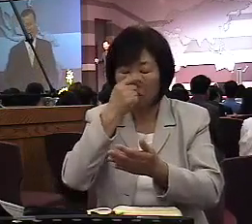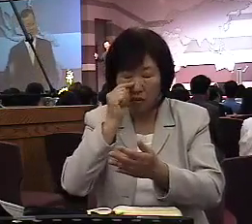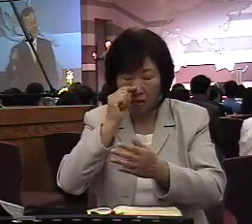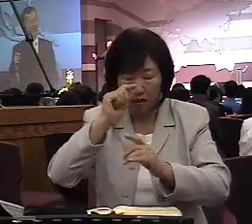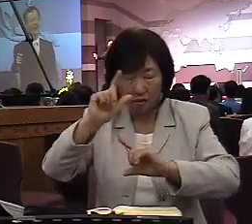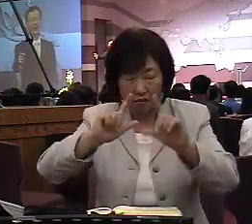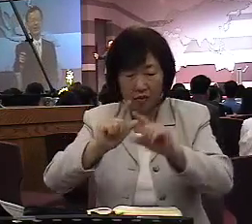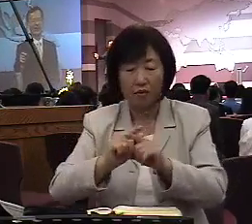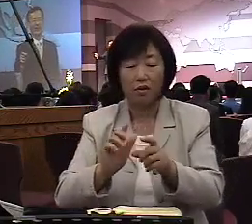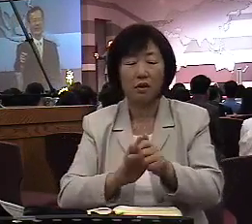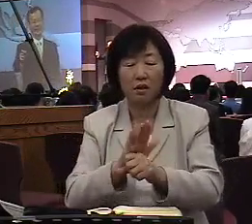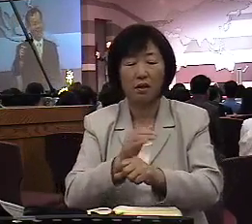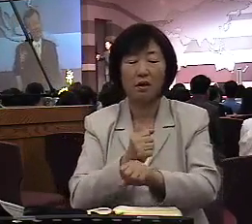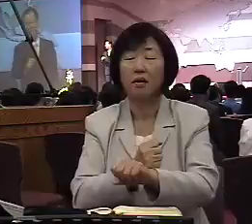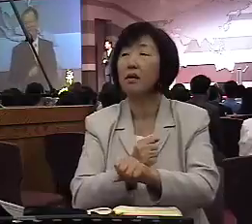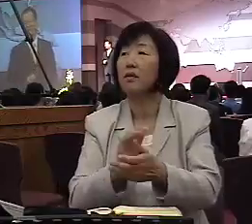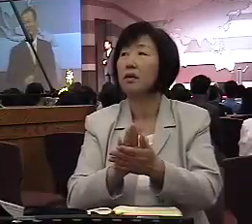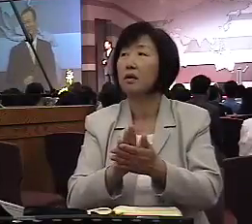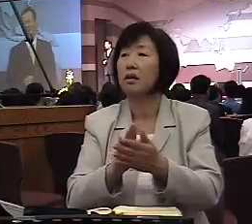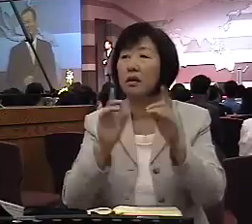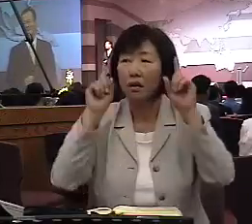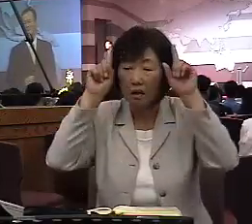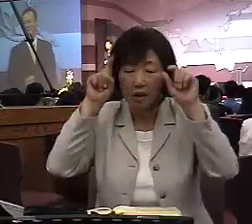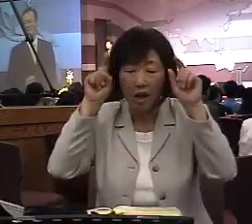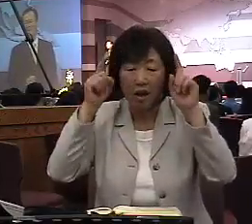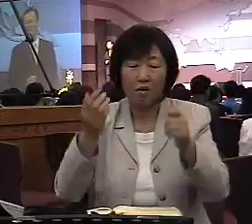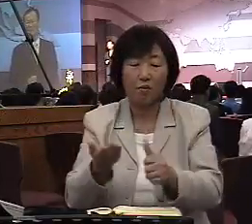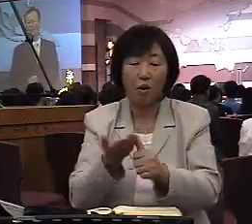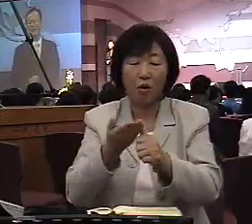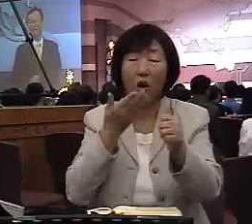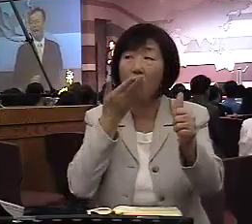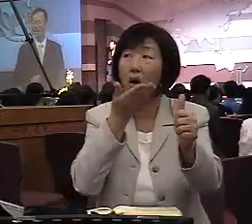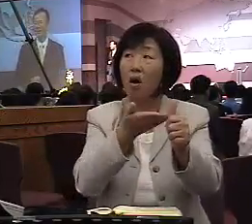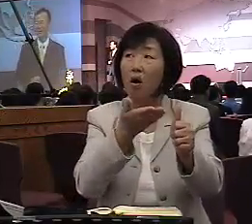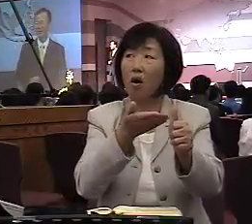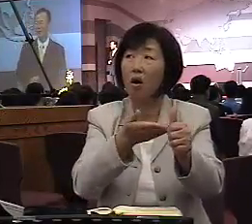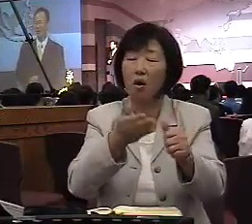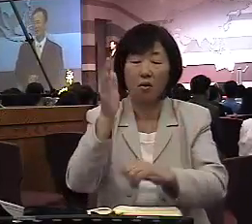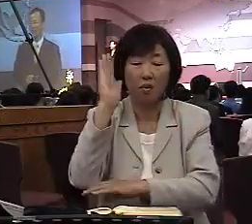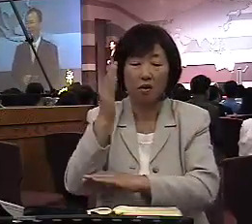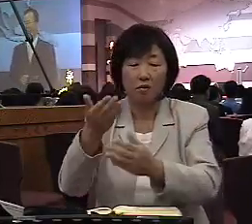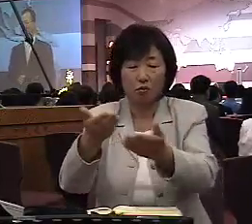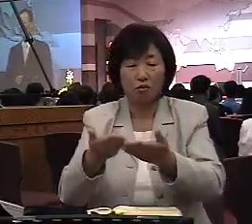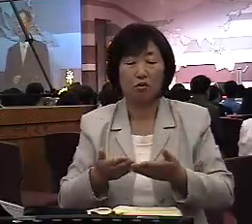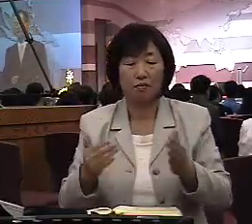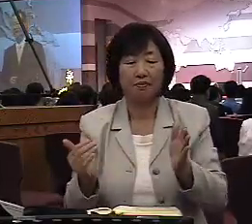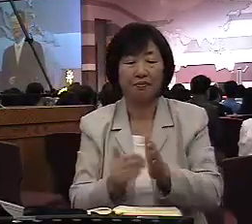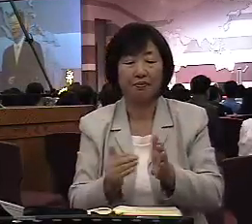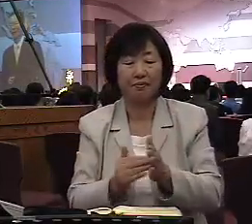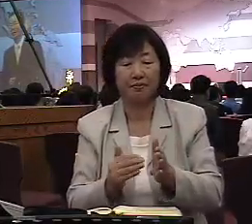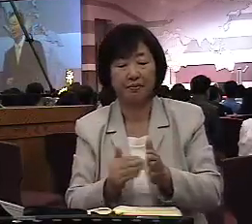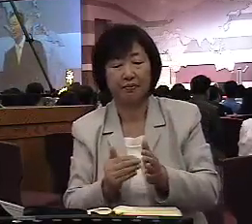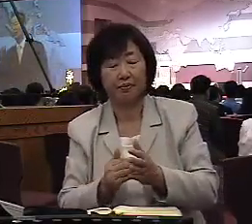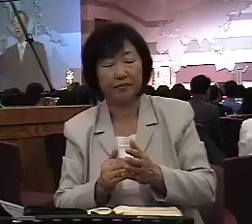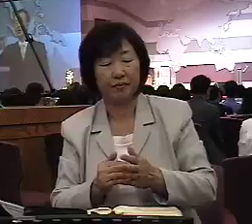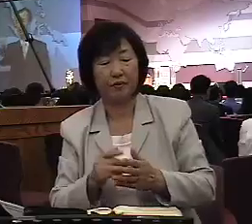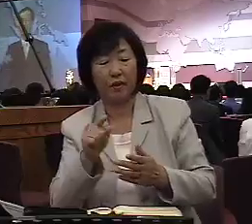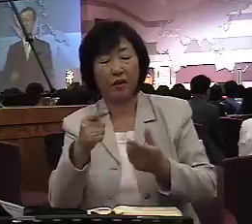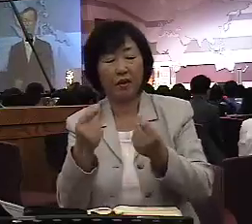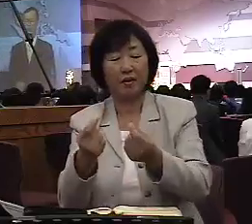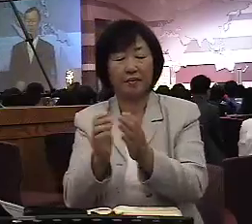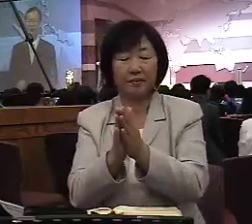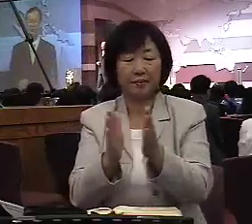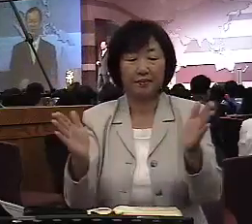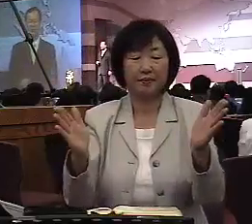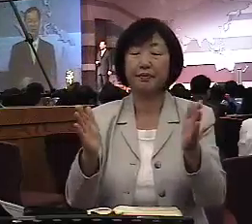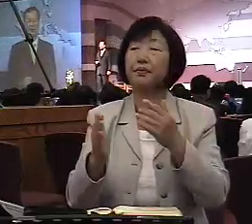사랑합니다. 그래, 내 양을 먹이라. 그 말씀을 주셨습니다. 그렇게 시작하고